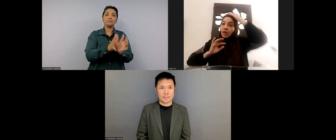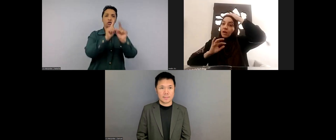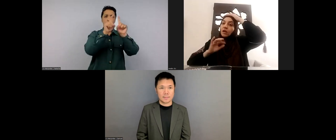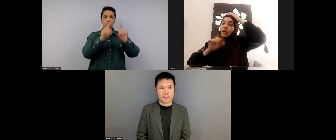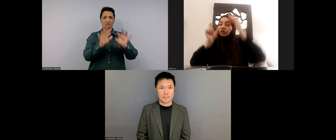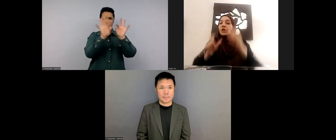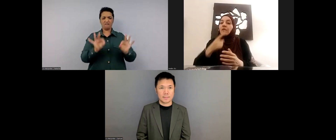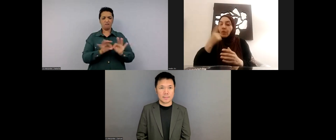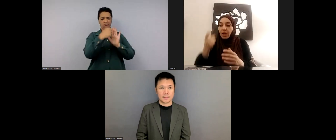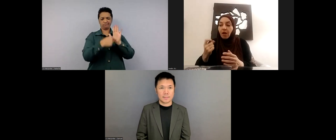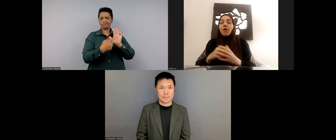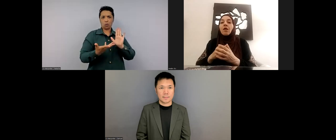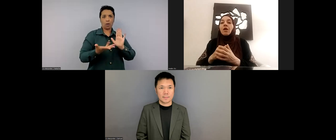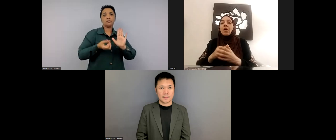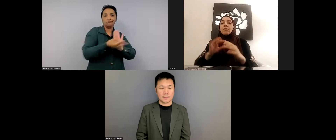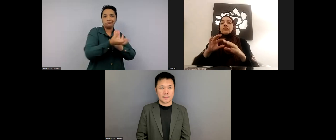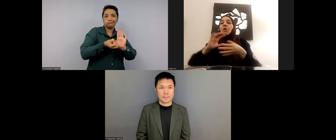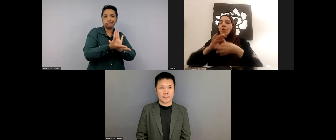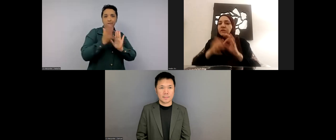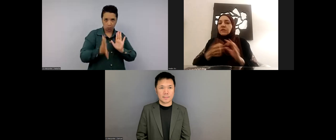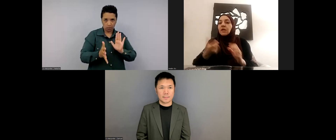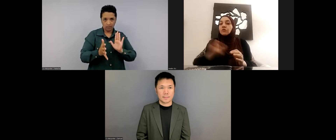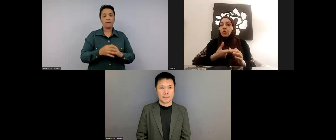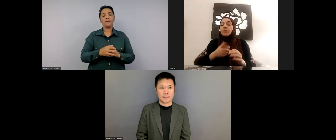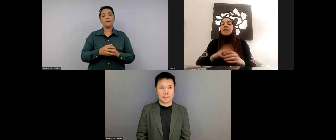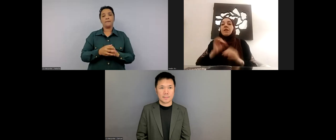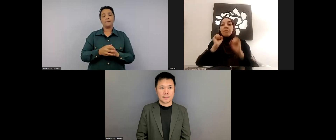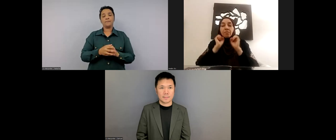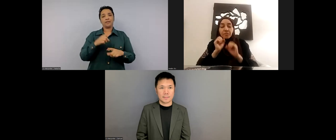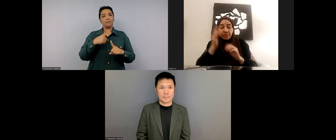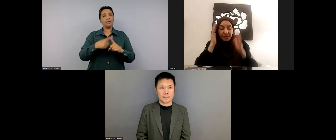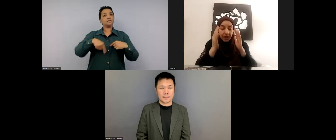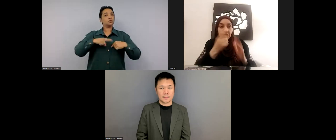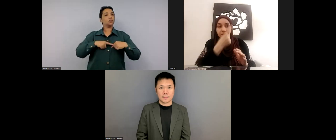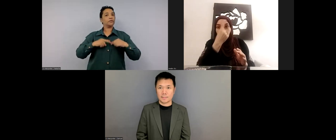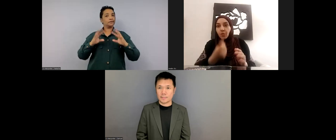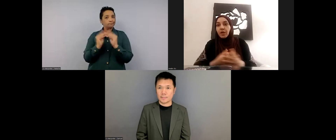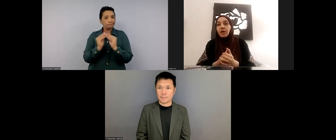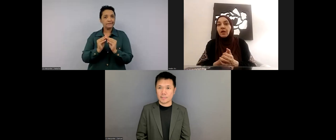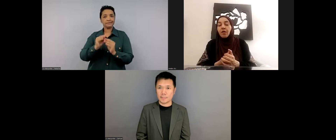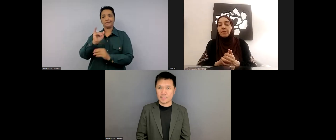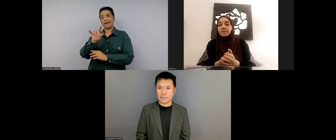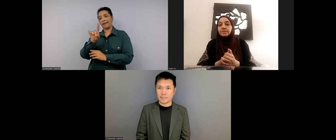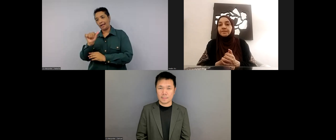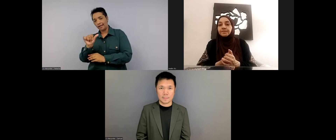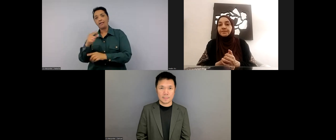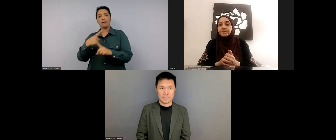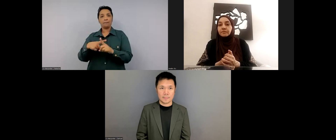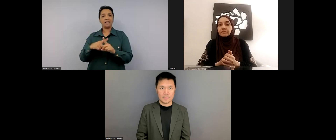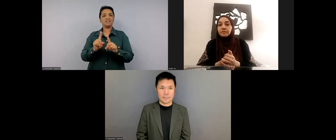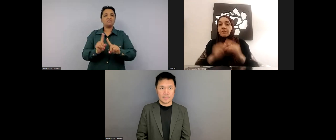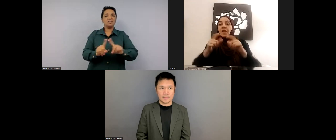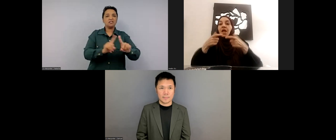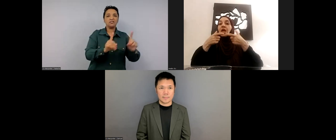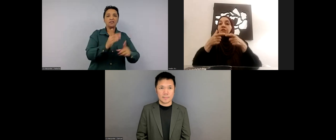التحالف الدولي للإعاقة أو مع and المؤسسات الحكومية we are كهوست going to المعنيين hold meetings with the بالقمة والمنتدى. IDA and with different اجتمعنا أكثر OPDs